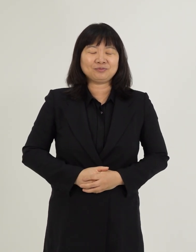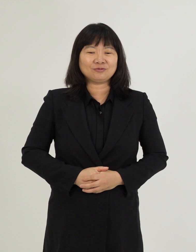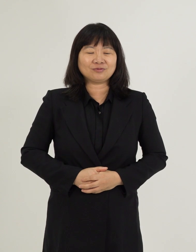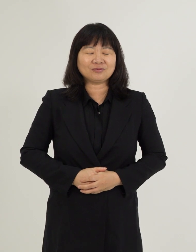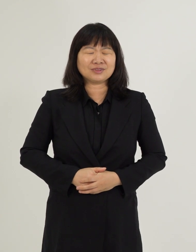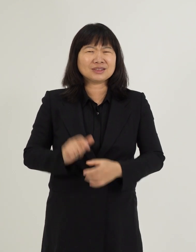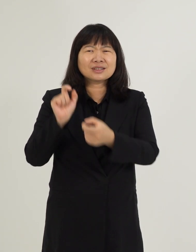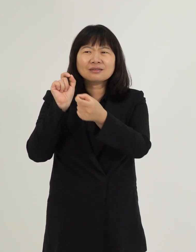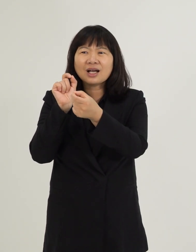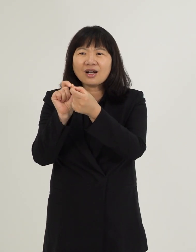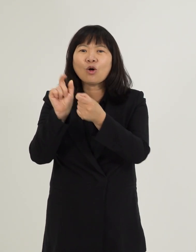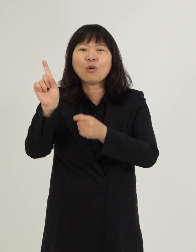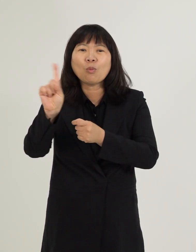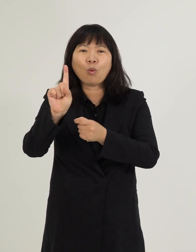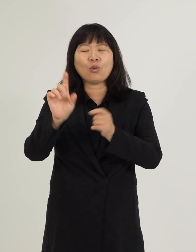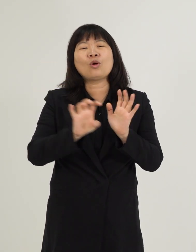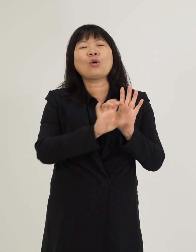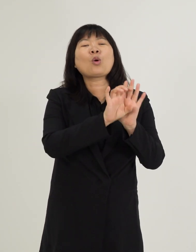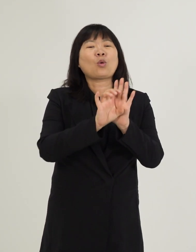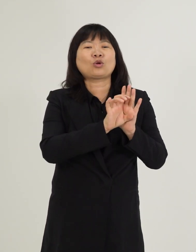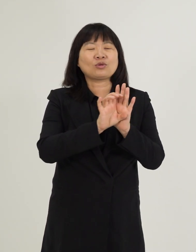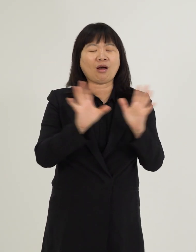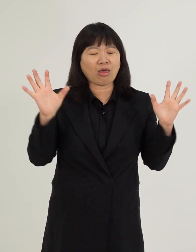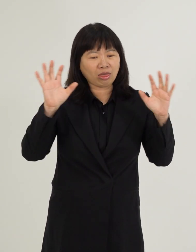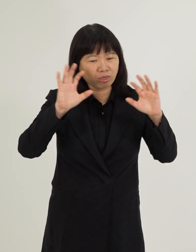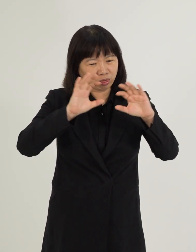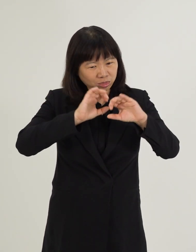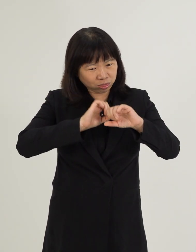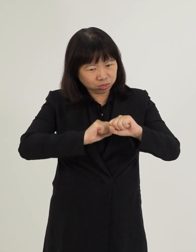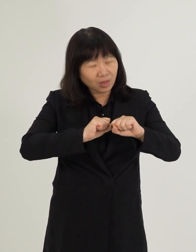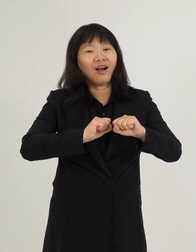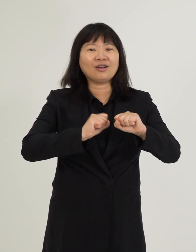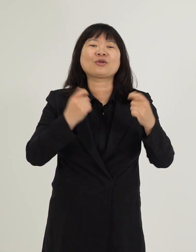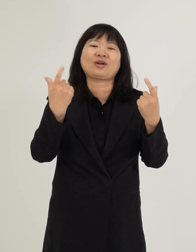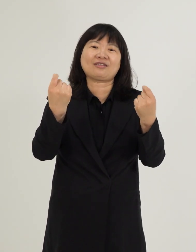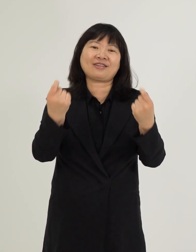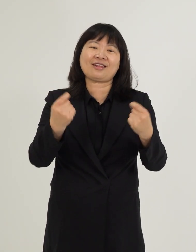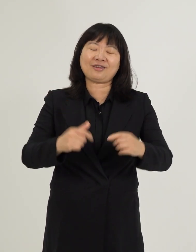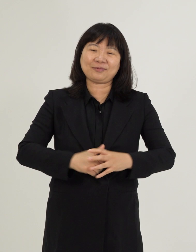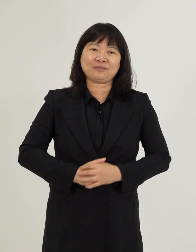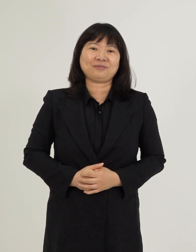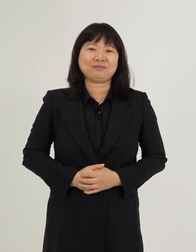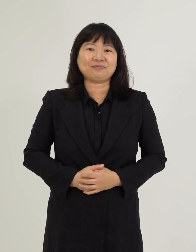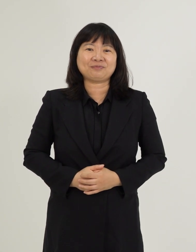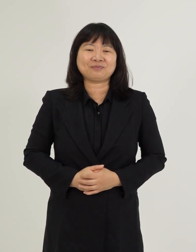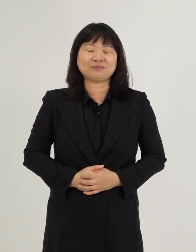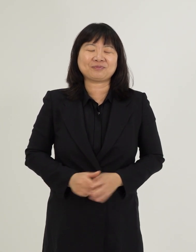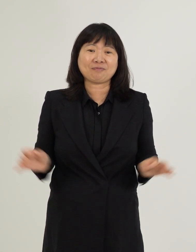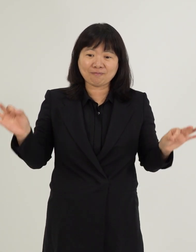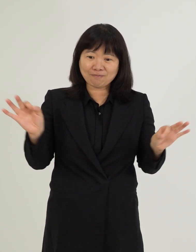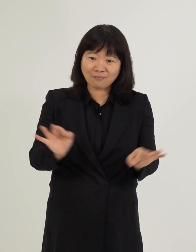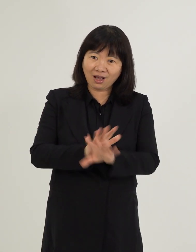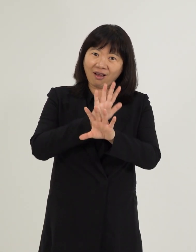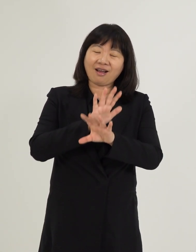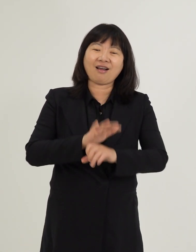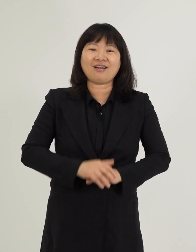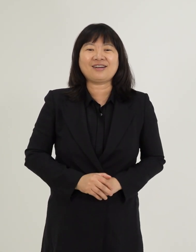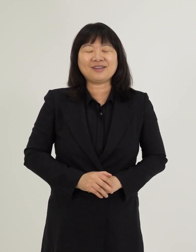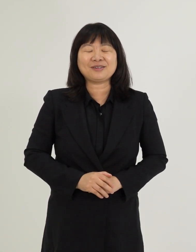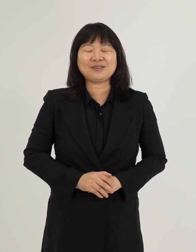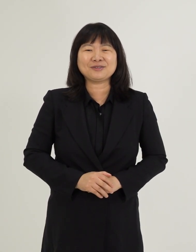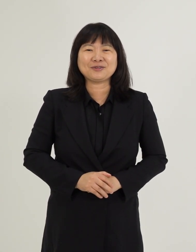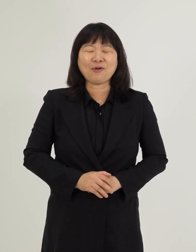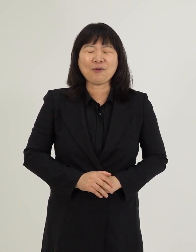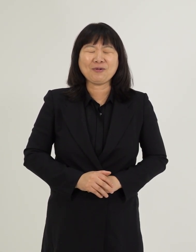이제 끝물을 탄 것 같습니다. 곧 이제 소멸되고 또 사라지고 꿈